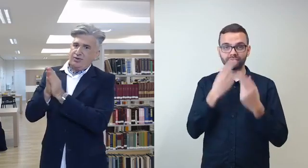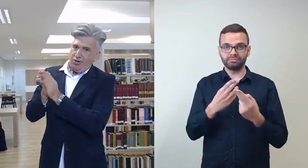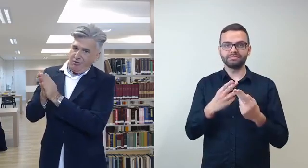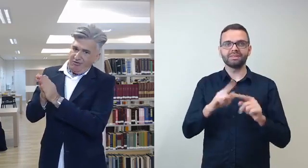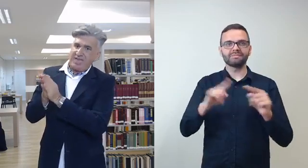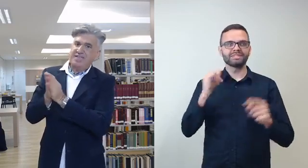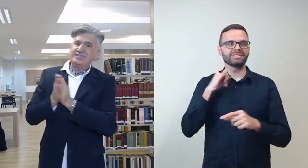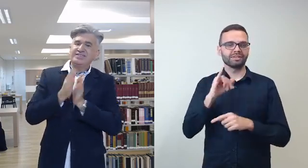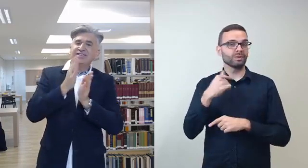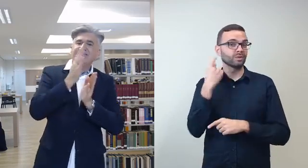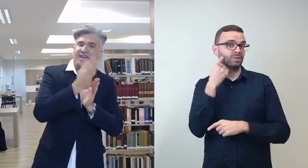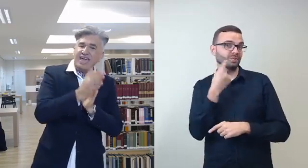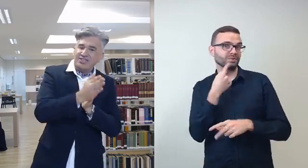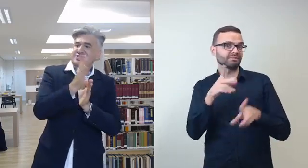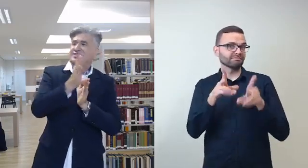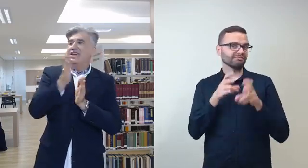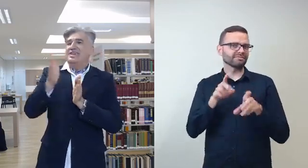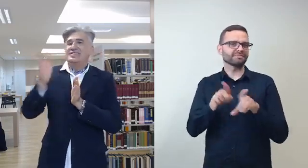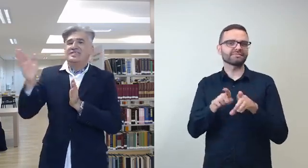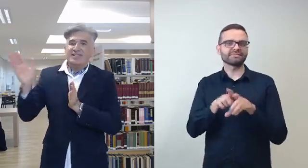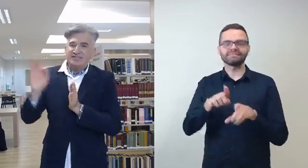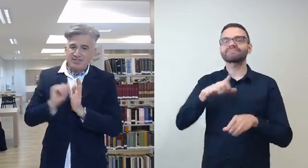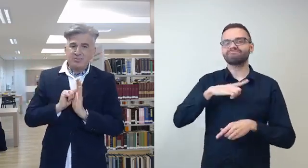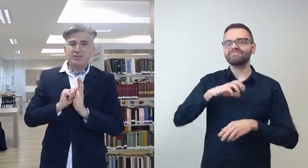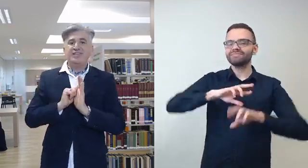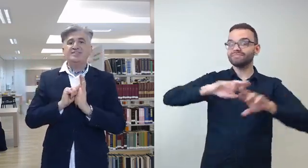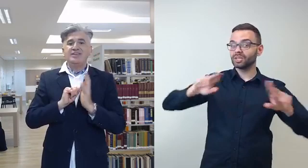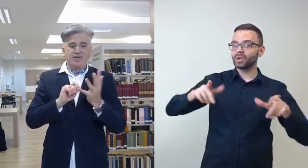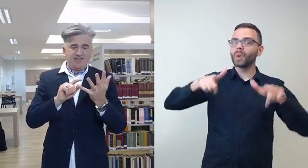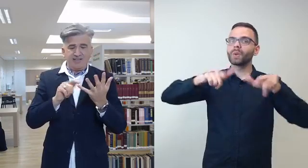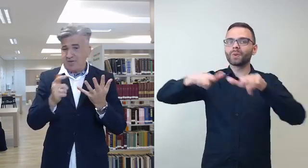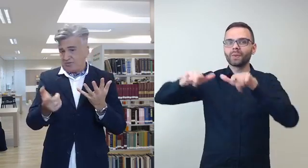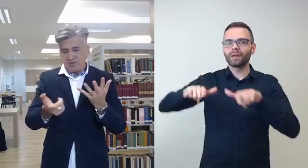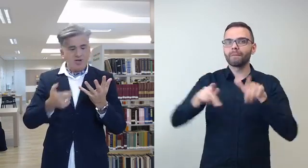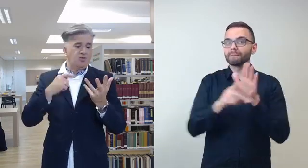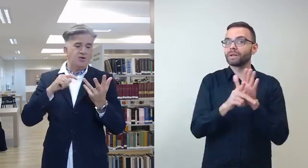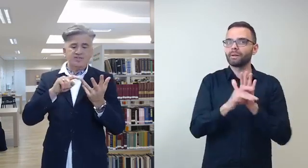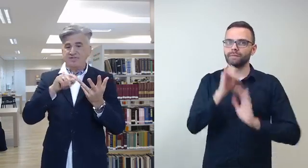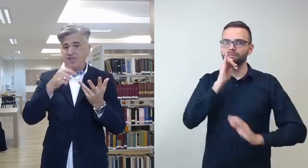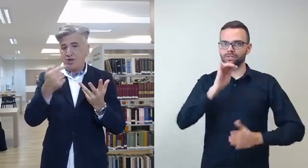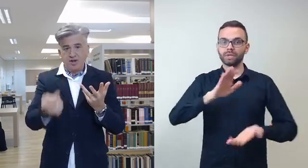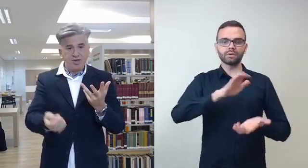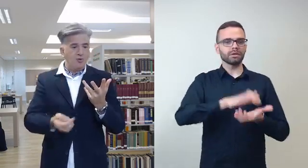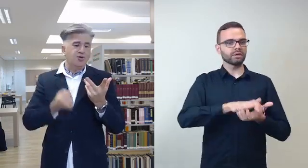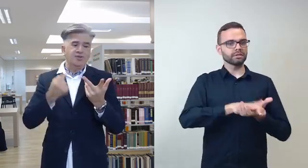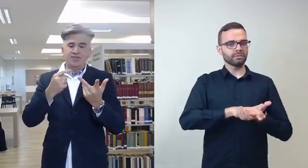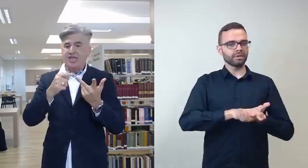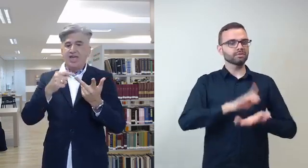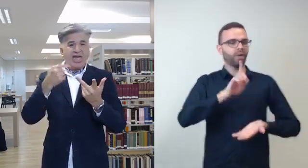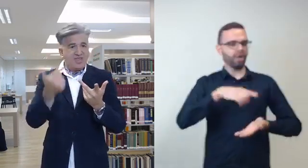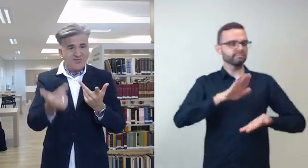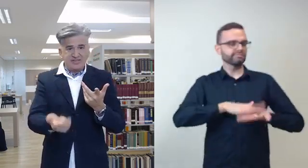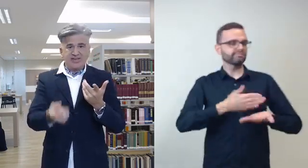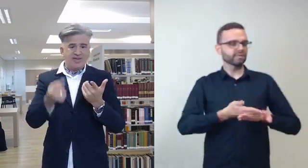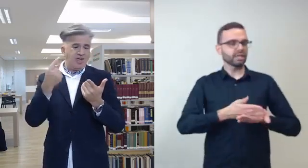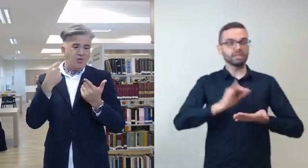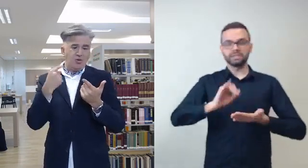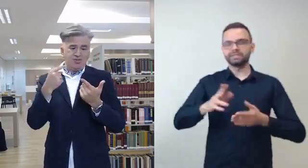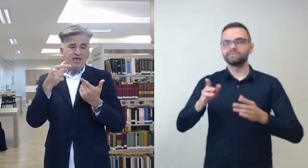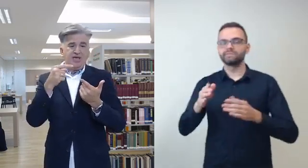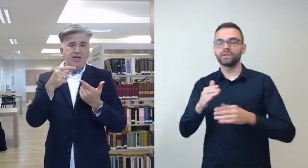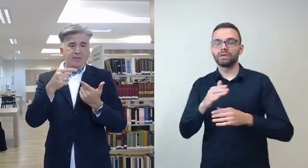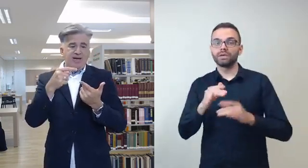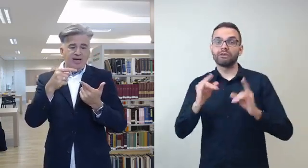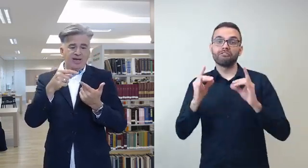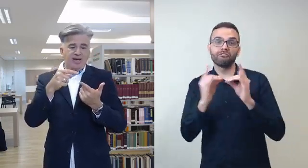situação convém, existem settings e settings de interpretação. Casamento é uma coisa, velório é outra, aniversário é